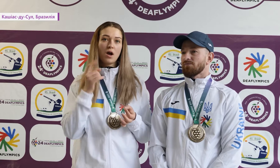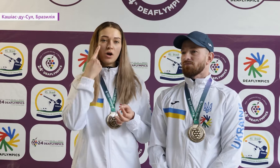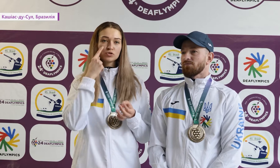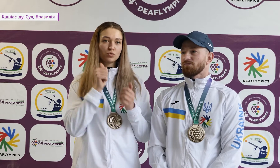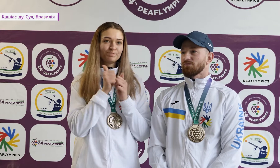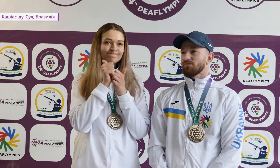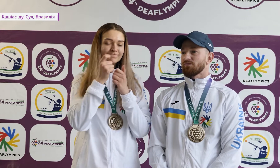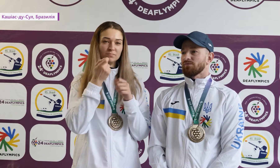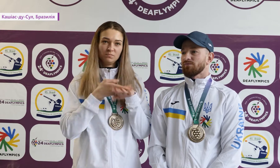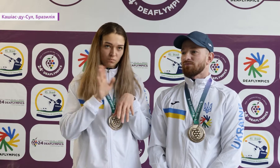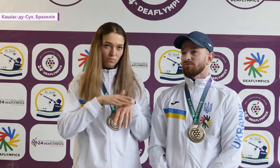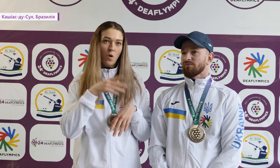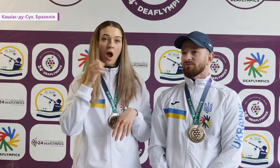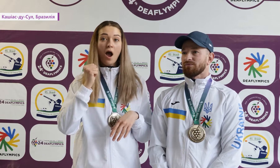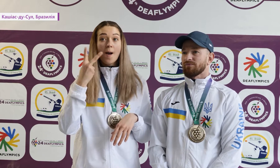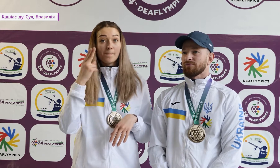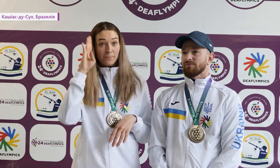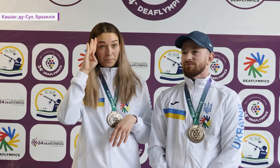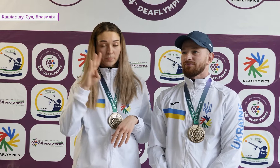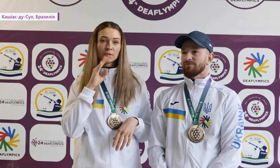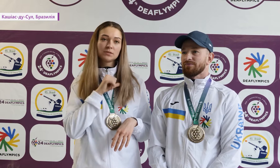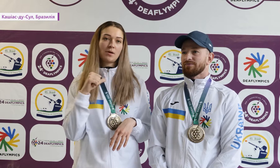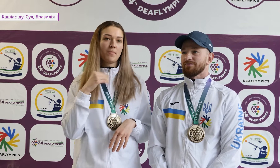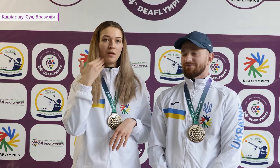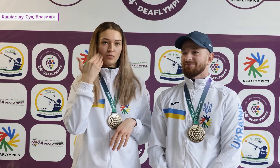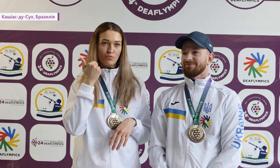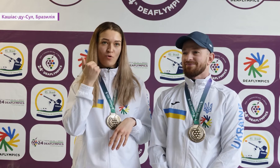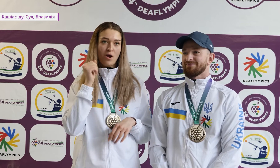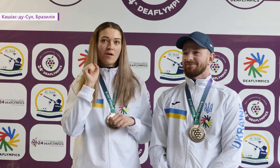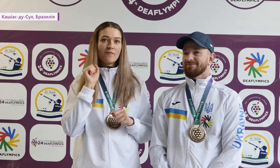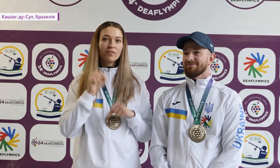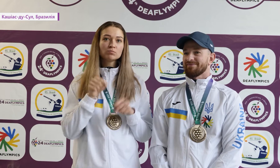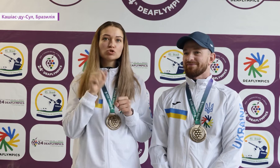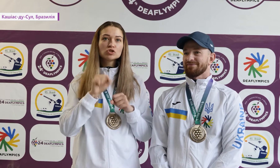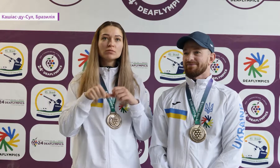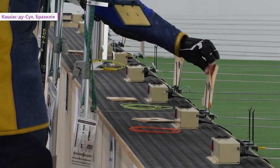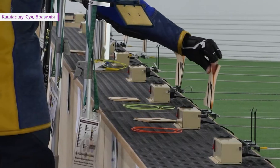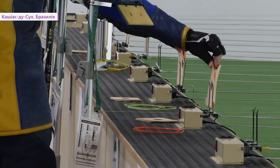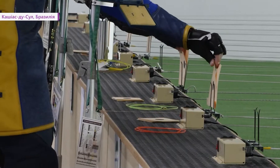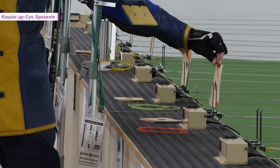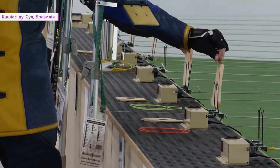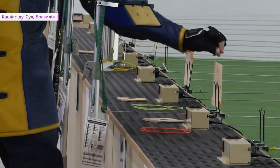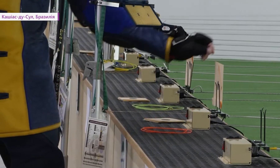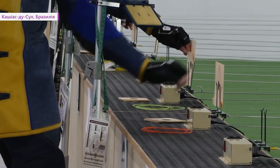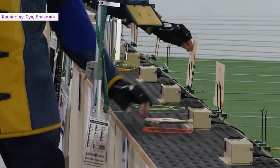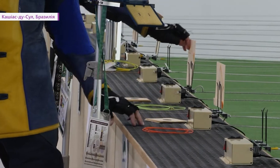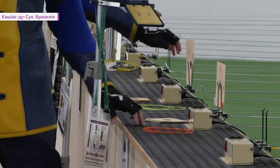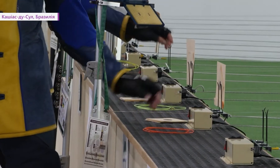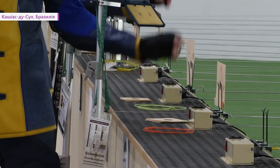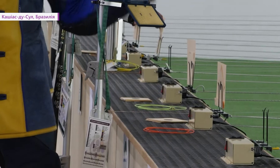особистий результат – це складніше. Боротьба за кожне очко йде, а у парі є більше можливості.